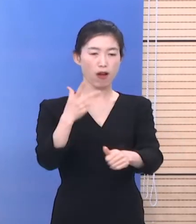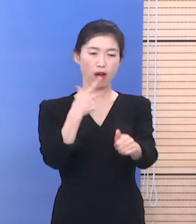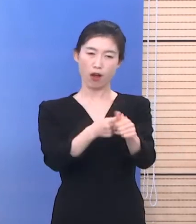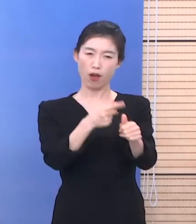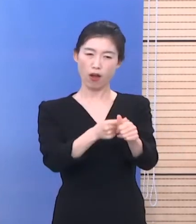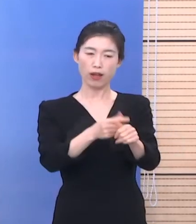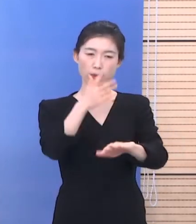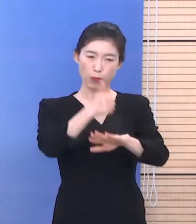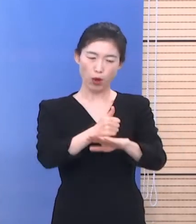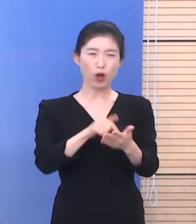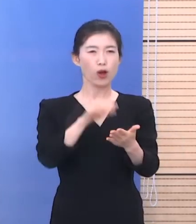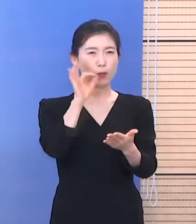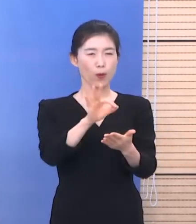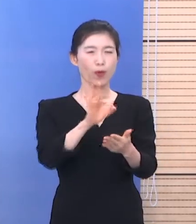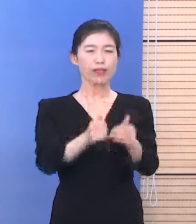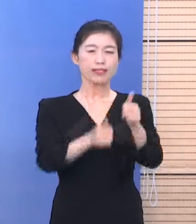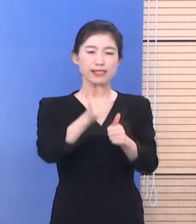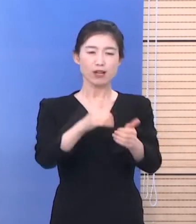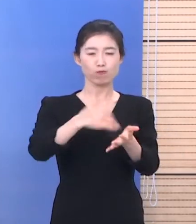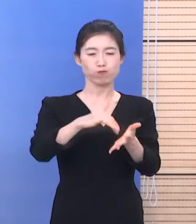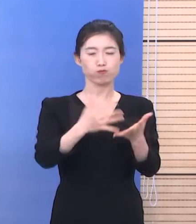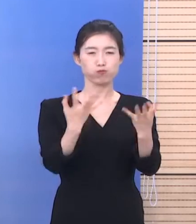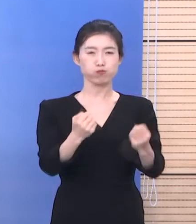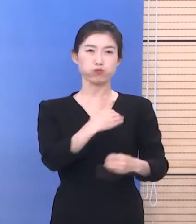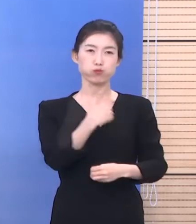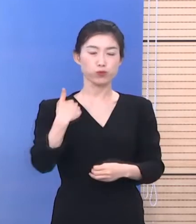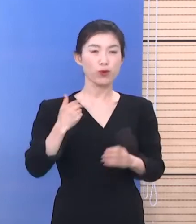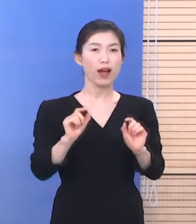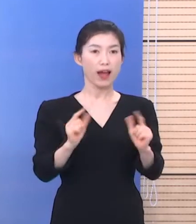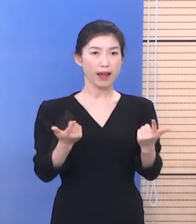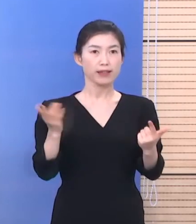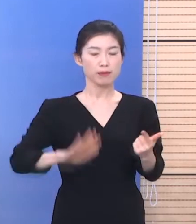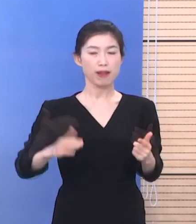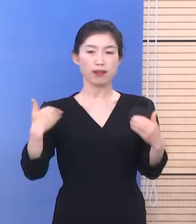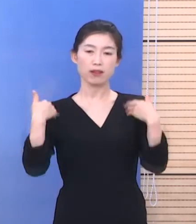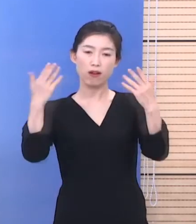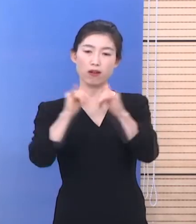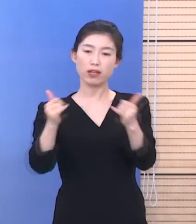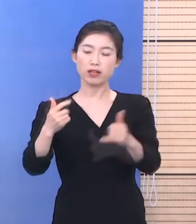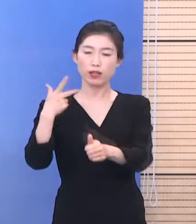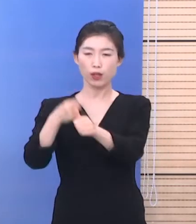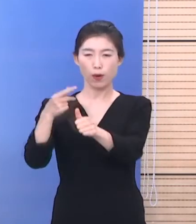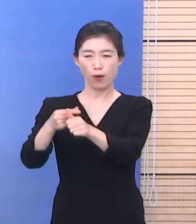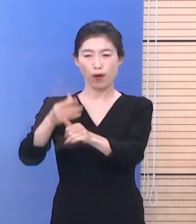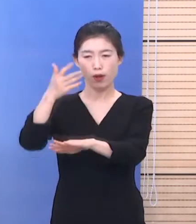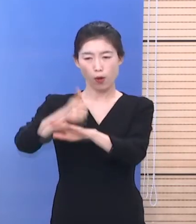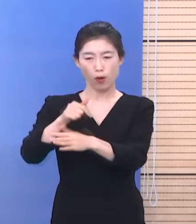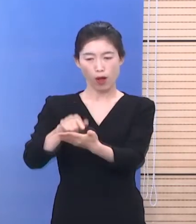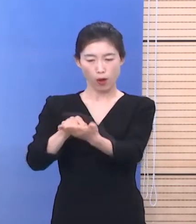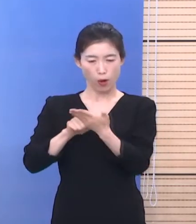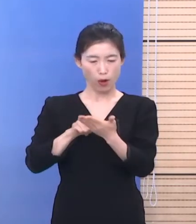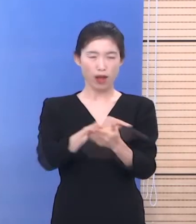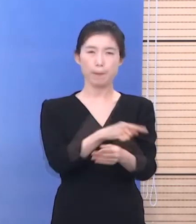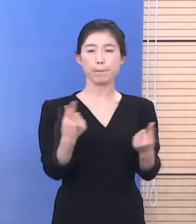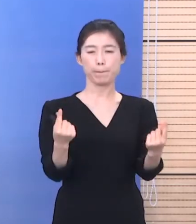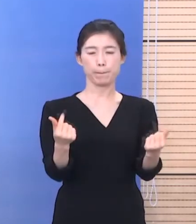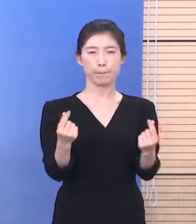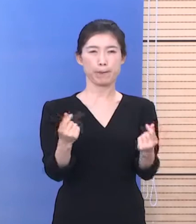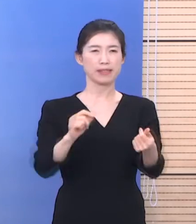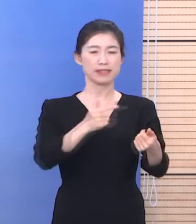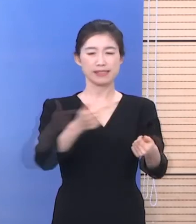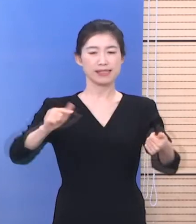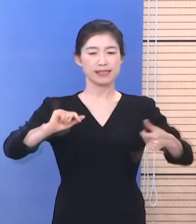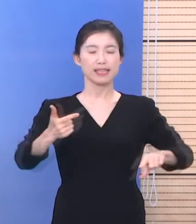임상 데이터는 충분하지 않았지만 성인의 임상시험 자료를 이용 가능한 점을 고려하여서